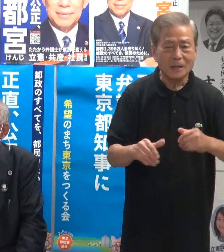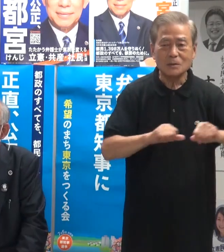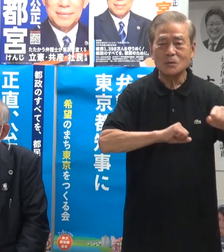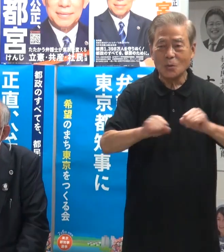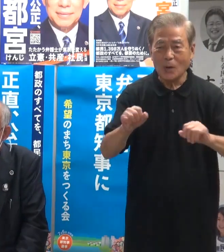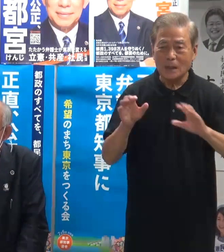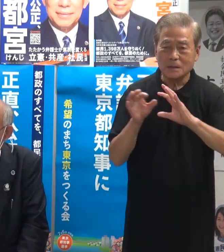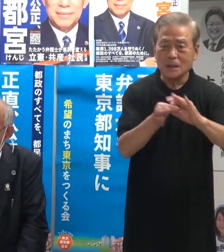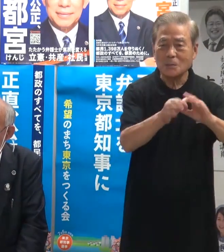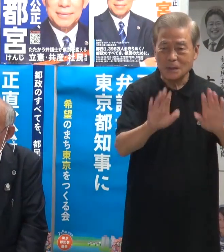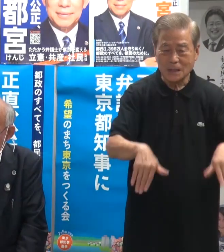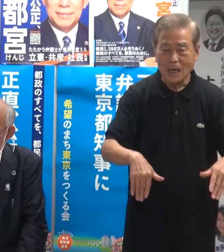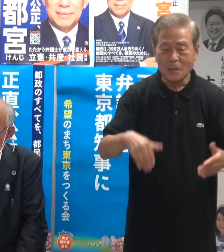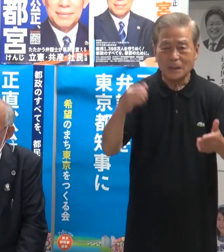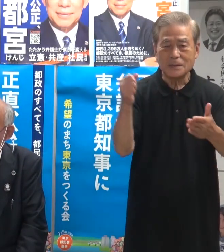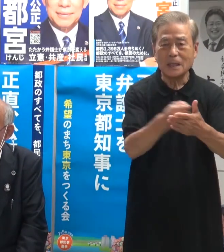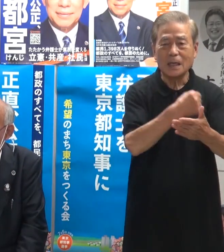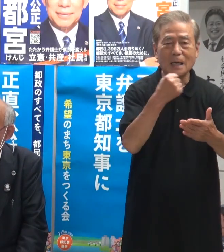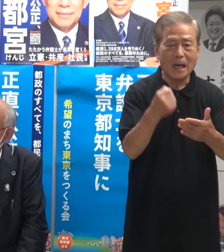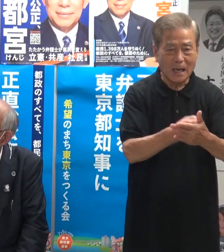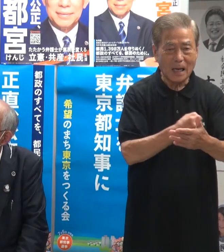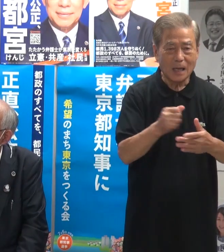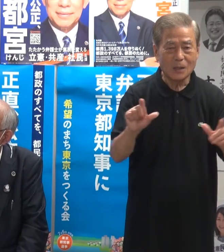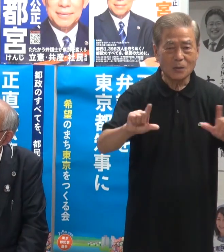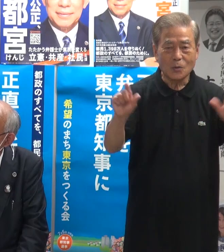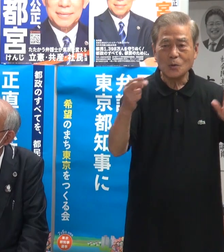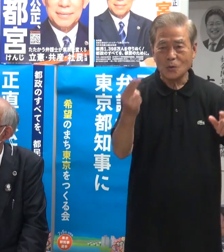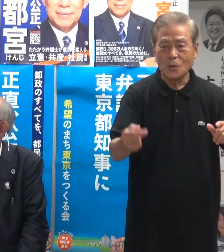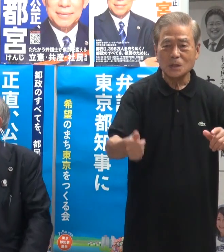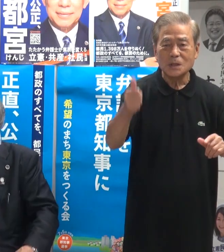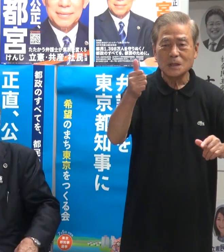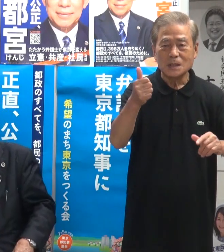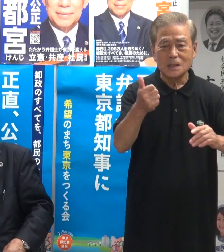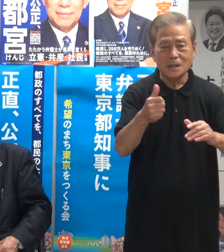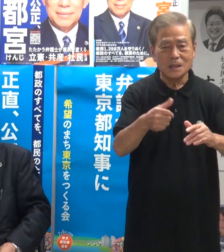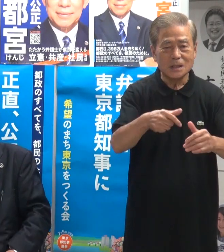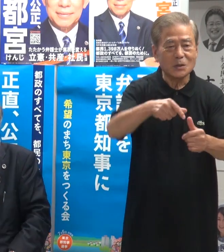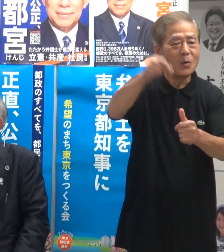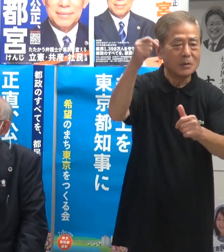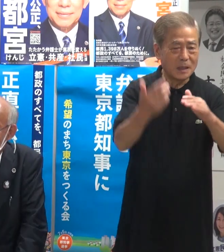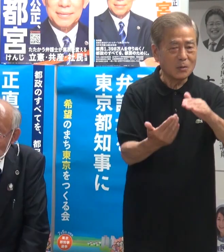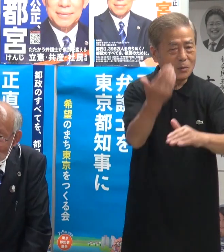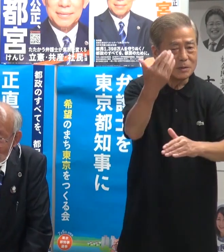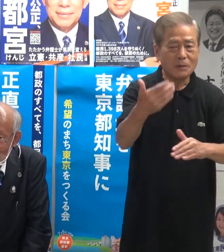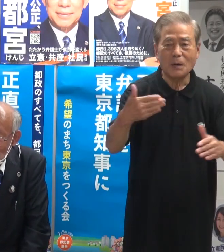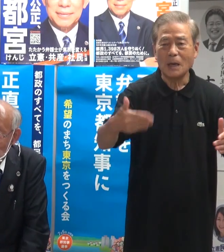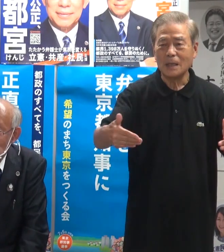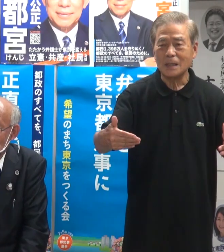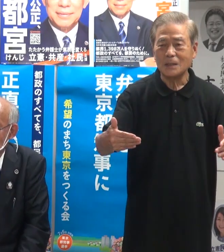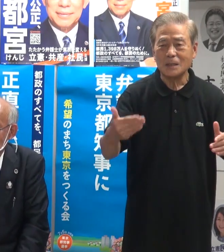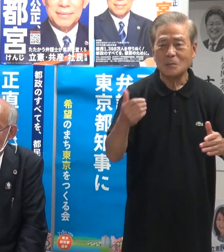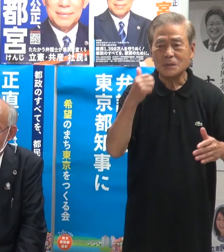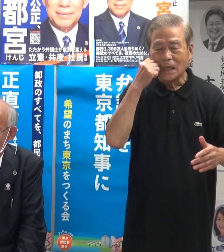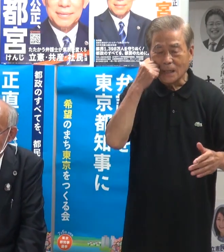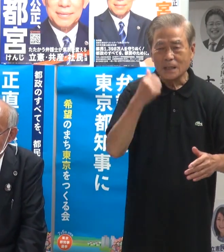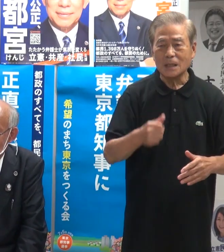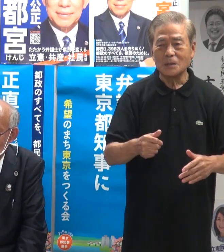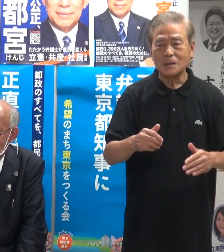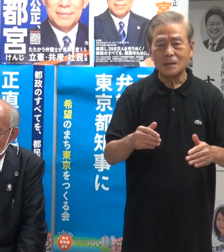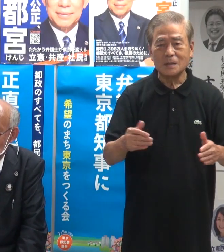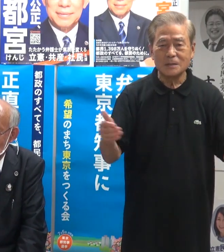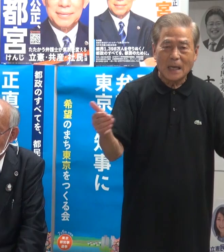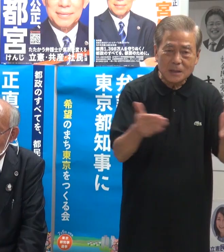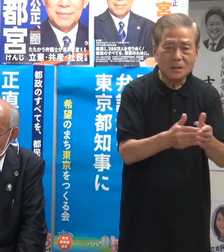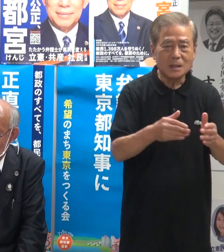ませんでしたけど、この、結果まだ正確な結果は出てませんけど、こういうあの